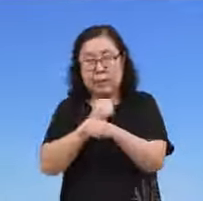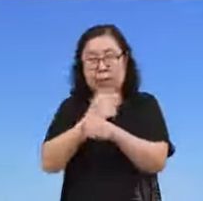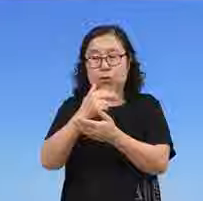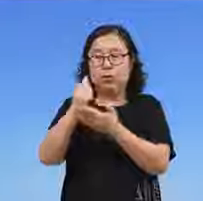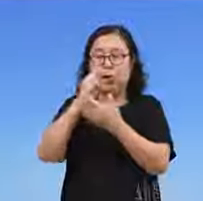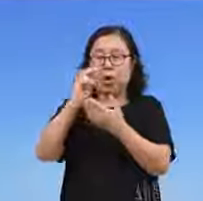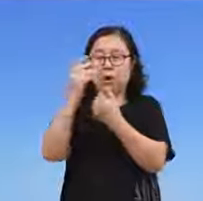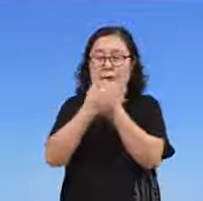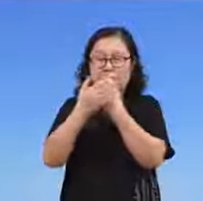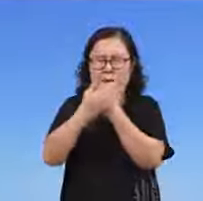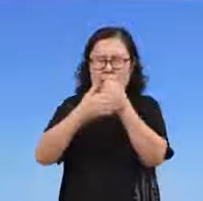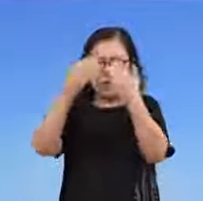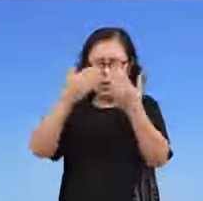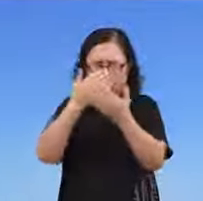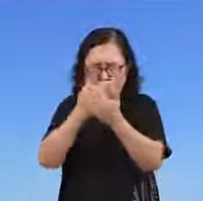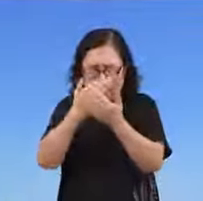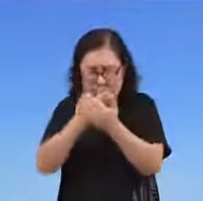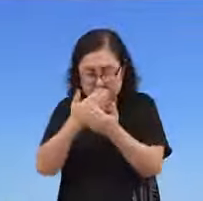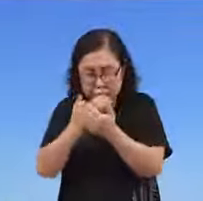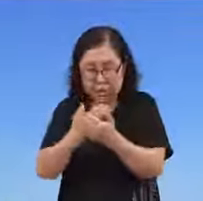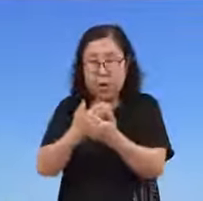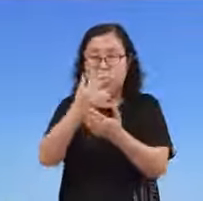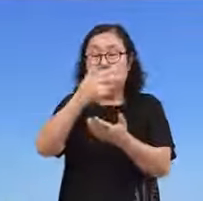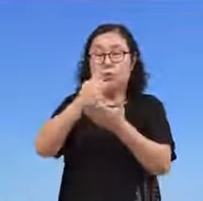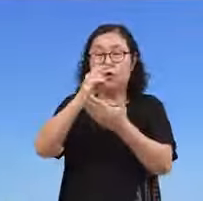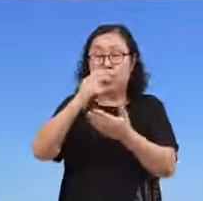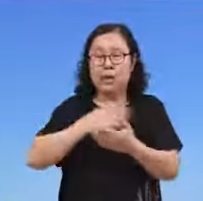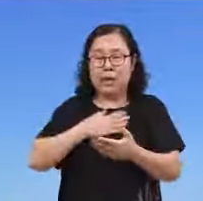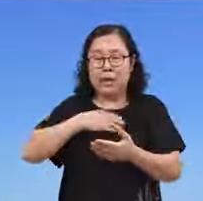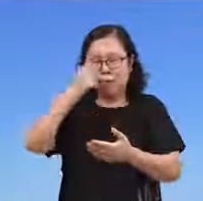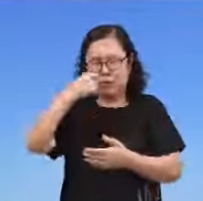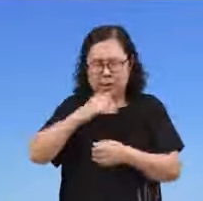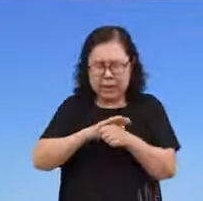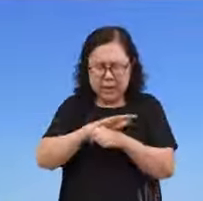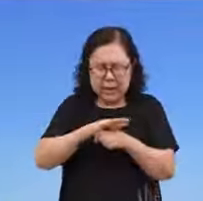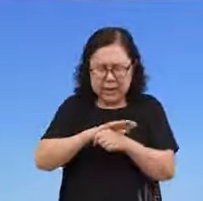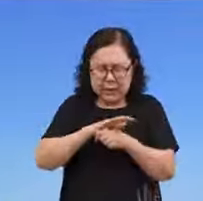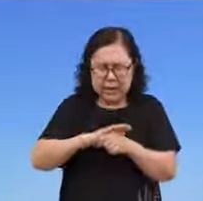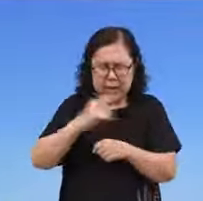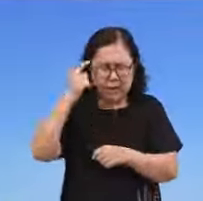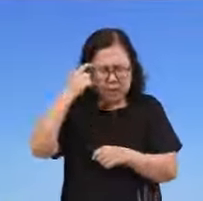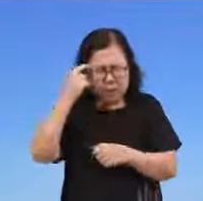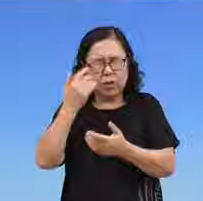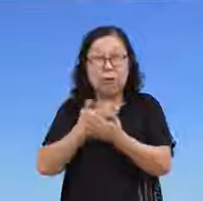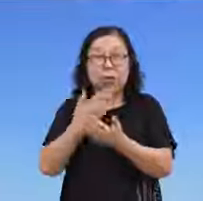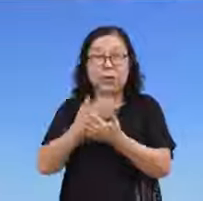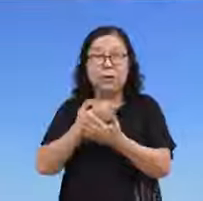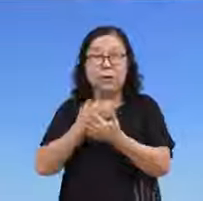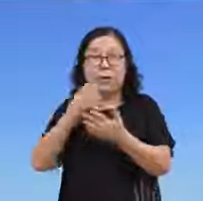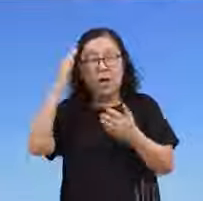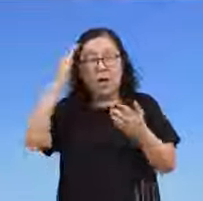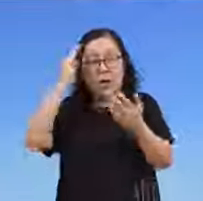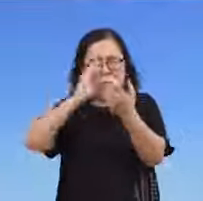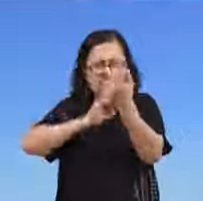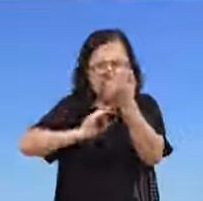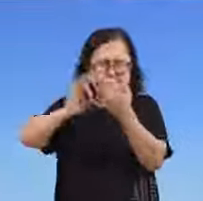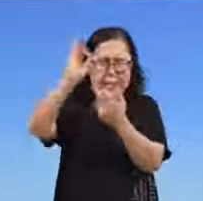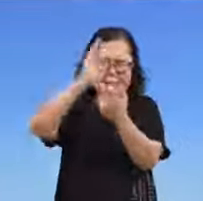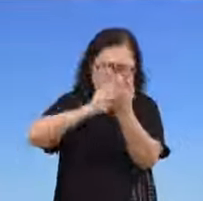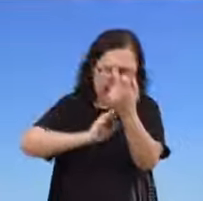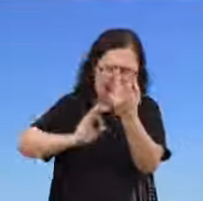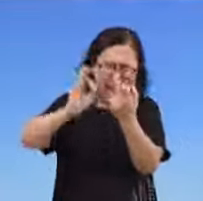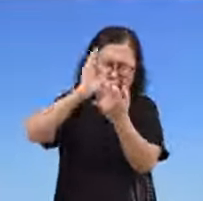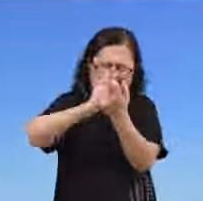주여 은혜를 주옵소서, 주여 불쌍히 여겨주시기를 원합니다. 처절하게 밤새